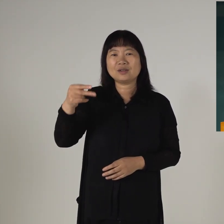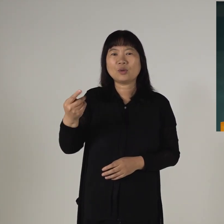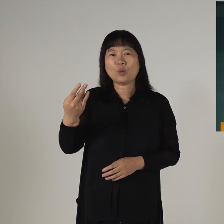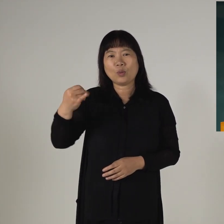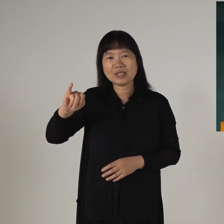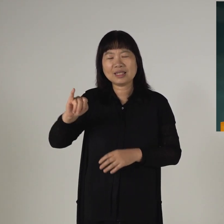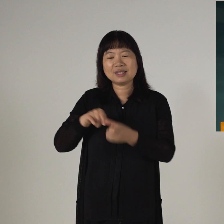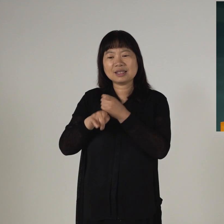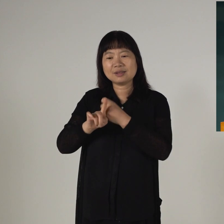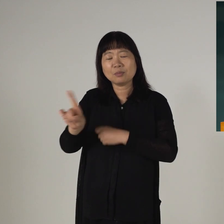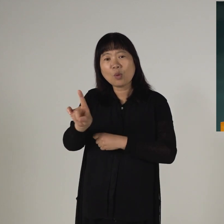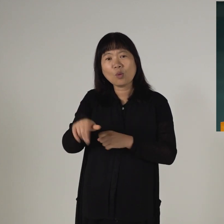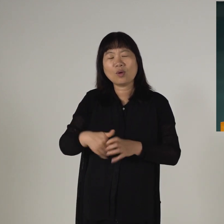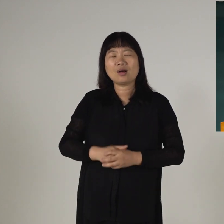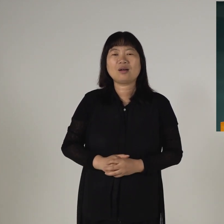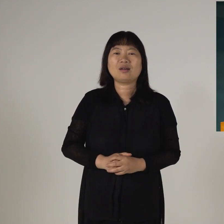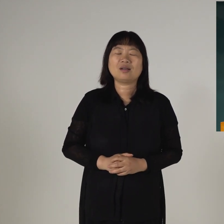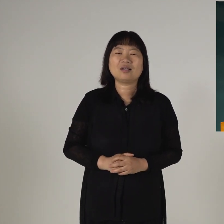하면